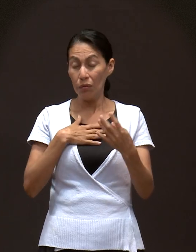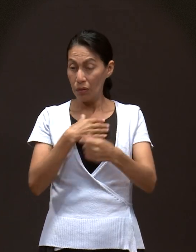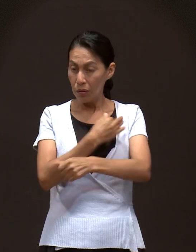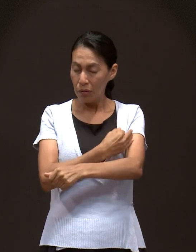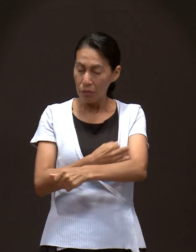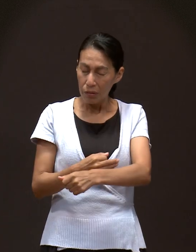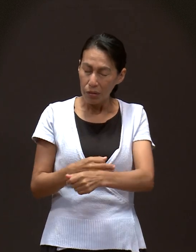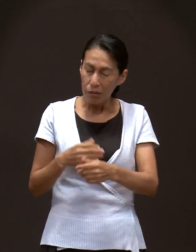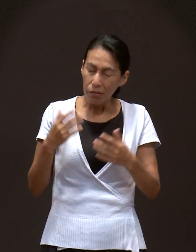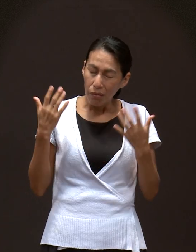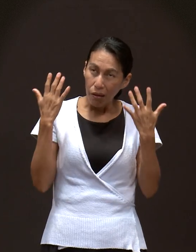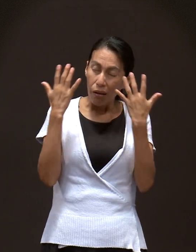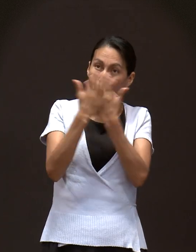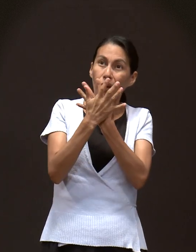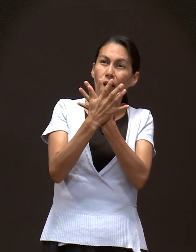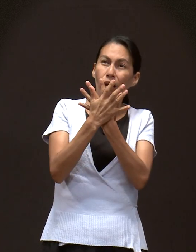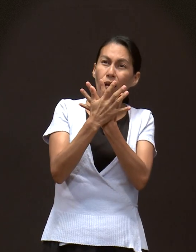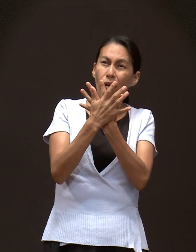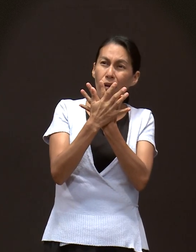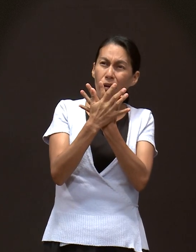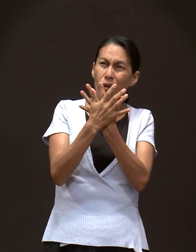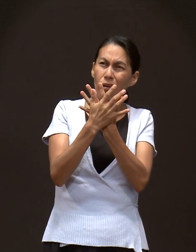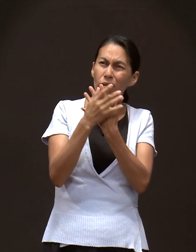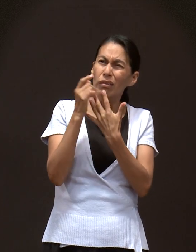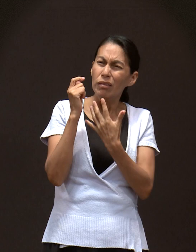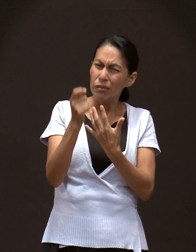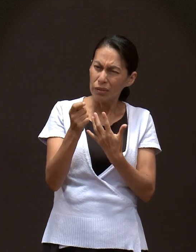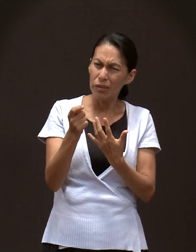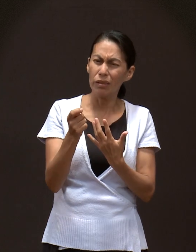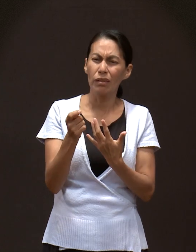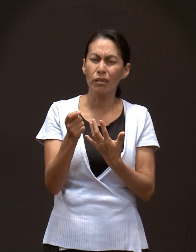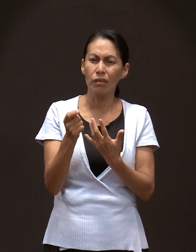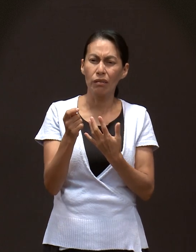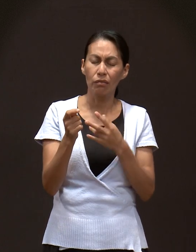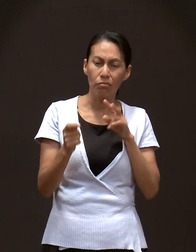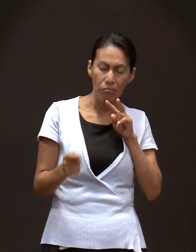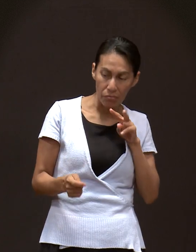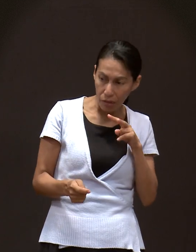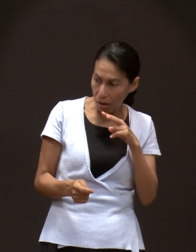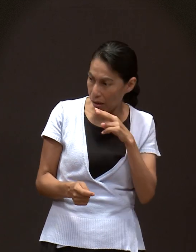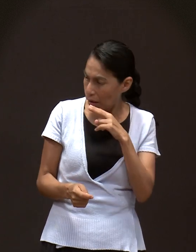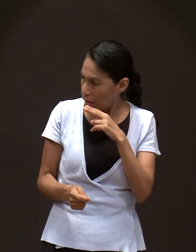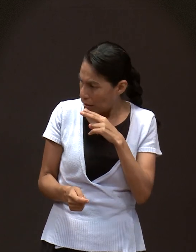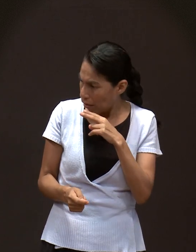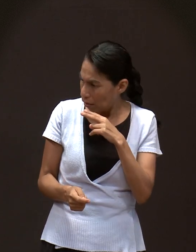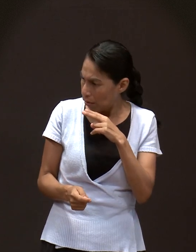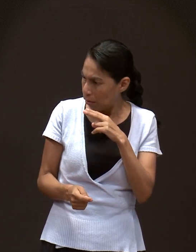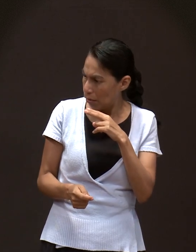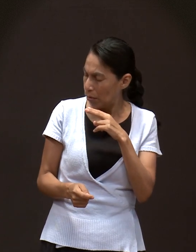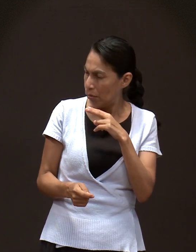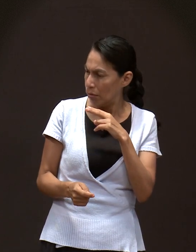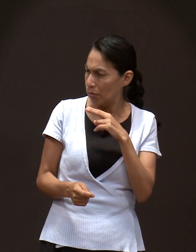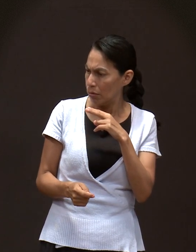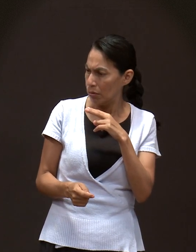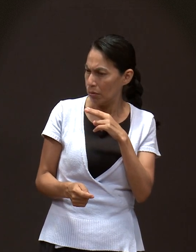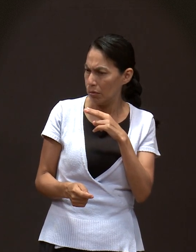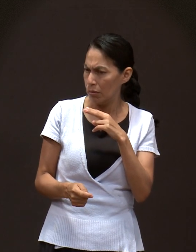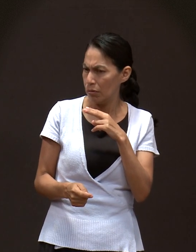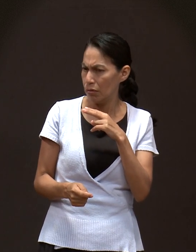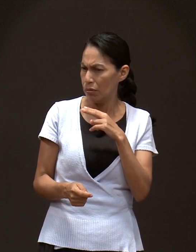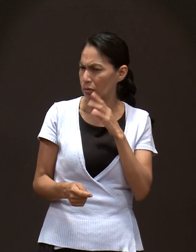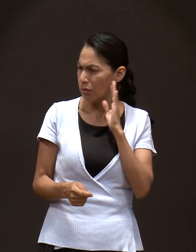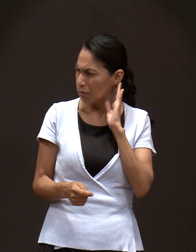qué es lo que estaba pasando en mi hogar. Y yo me quedé anonadada. Yo dije, ¿qué está pasando aquí? La miré porque agarró mi atención.